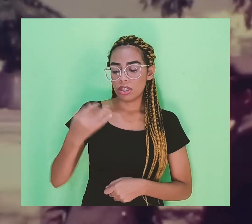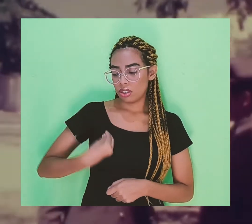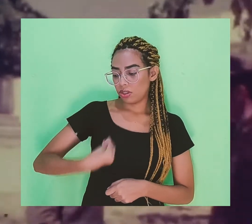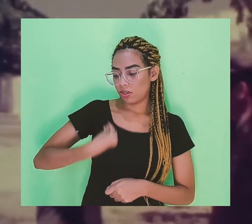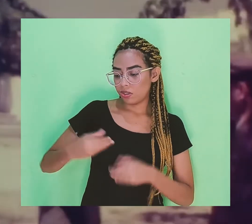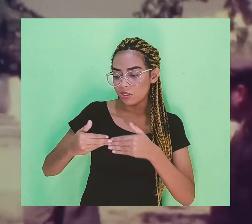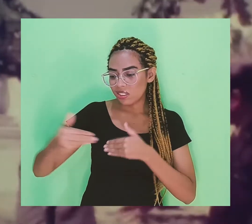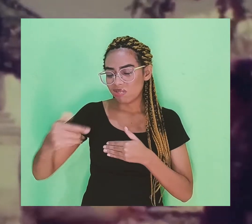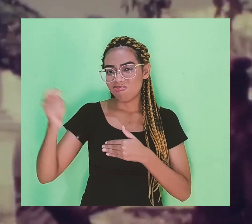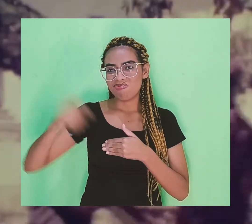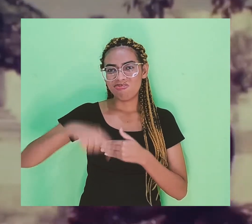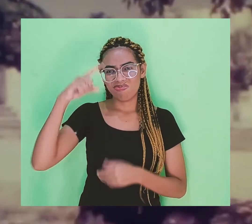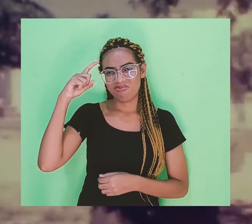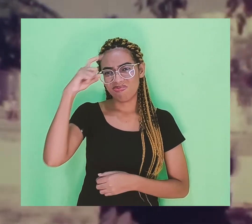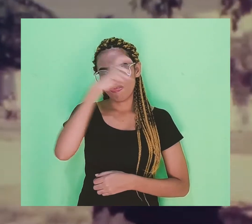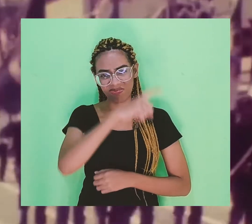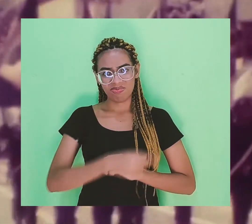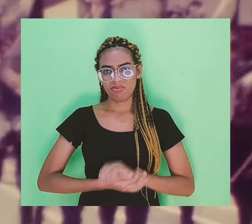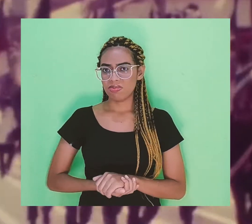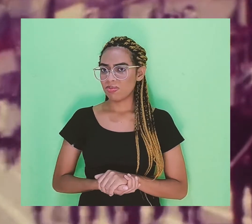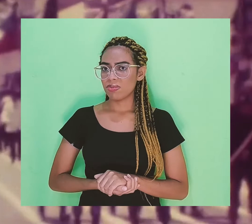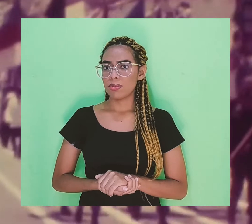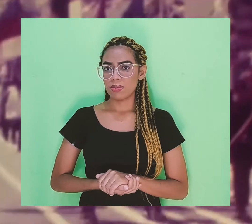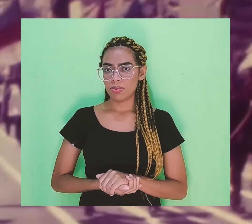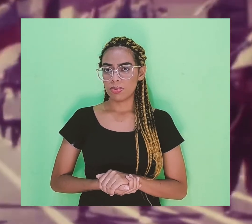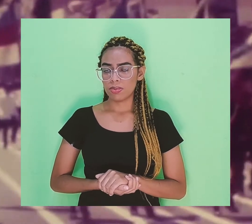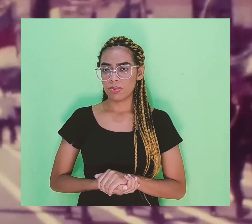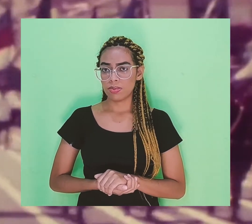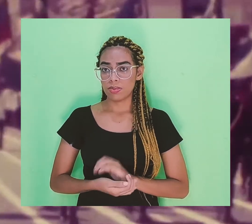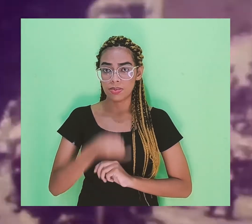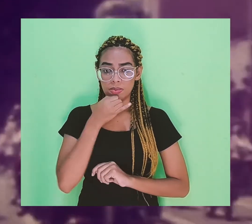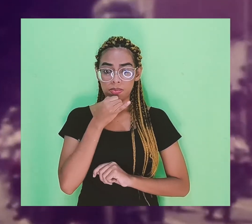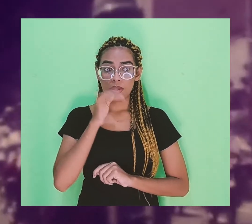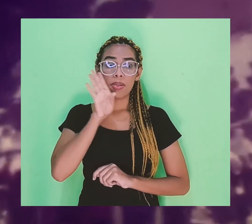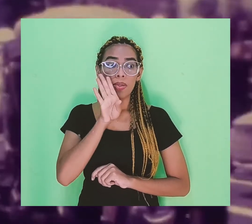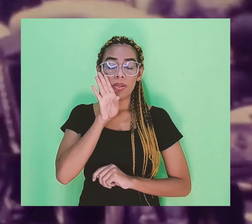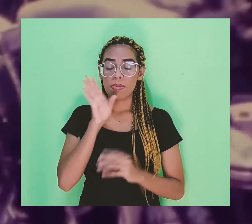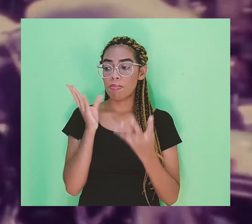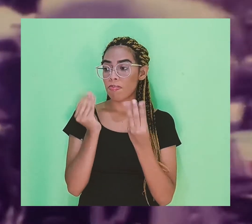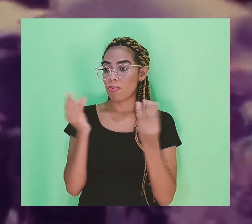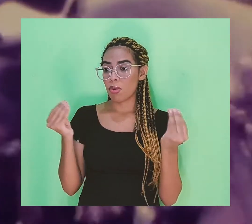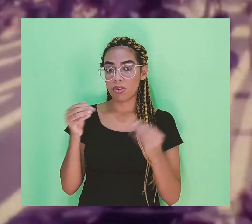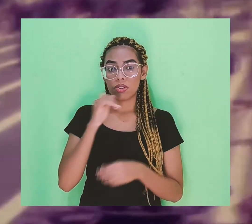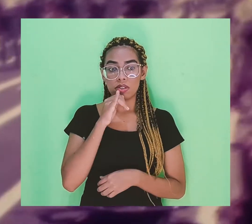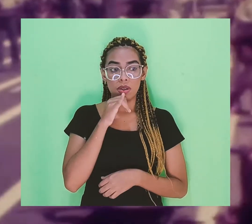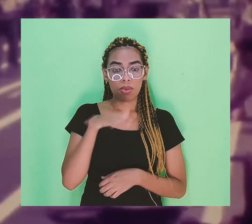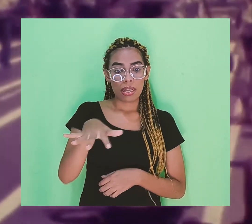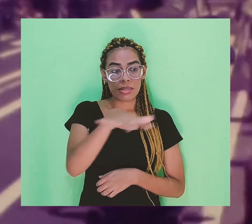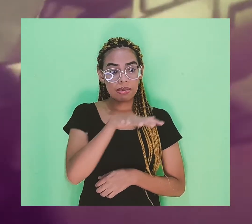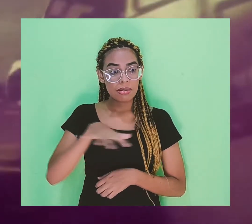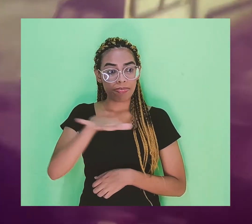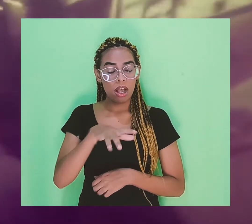nisso, é muito cruel, sabe? E o quanto é massa, o quanto é importante esses espaços de